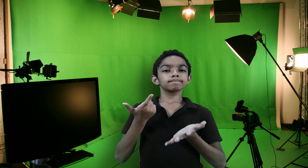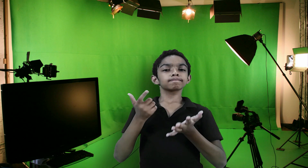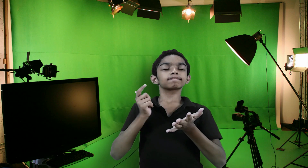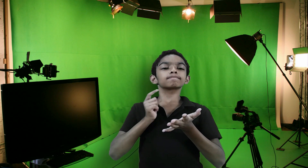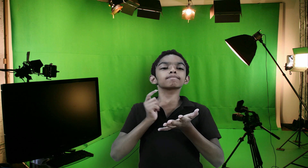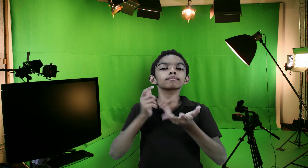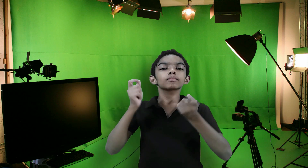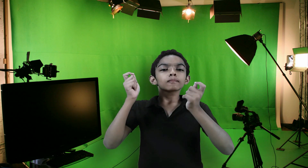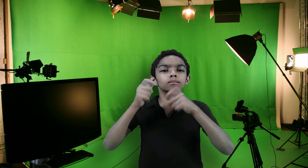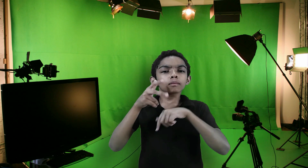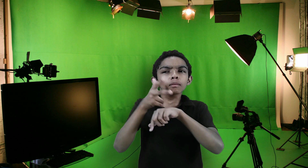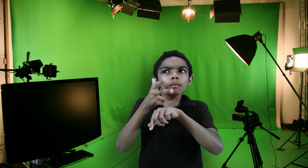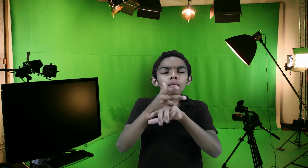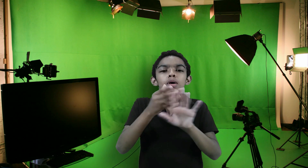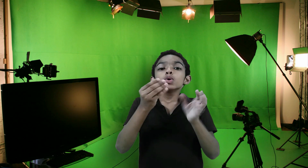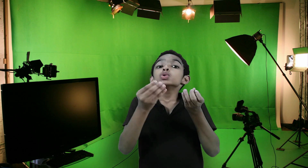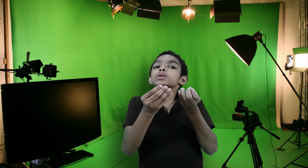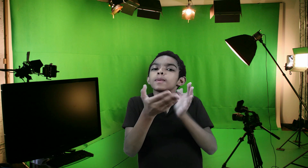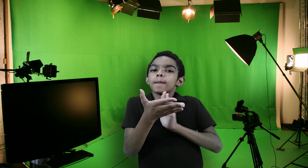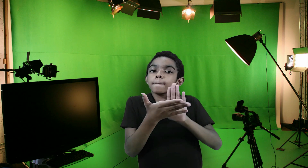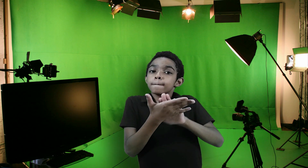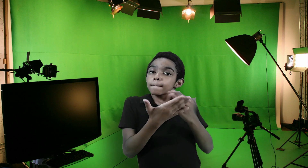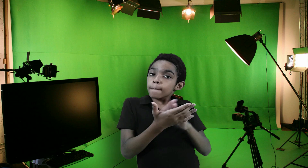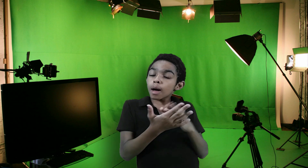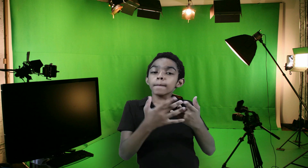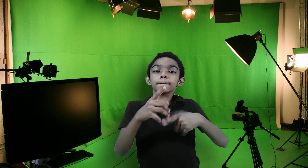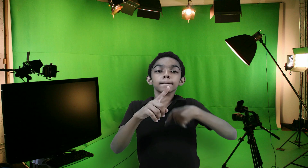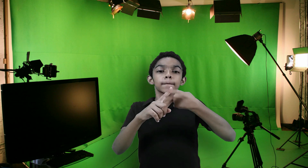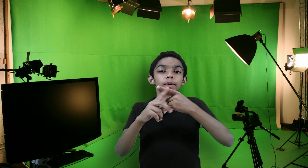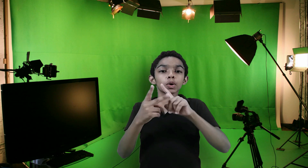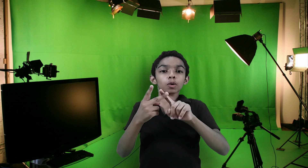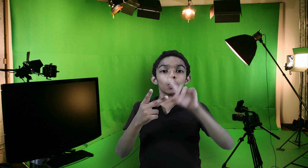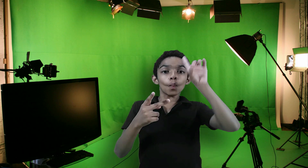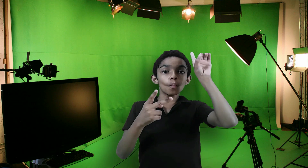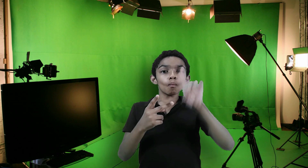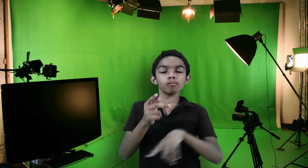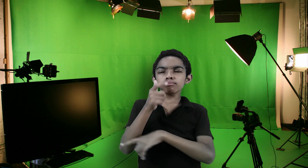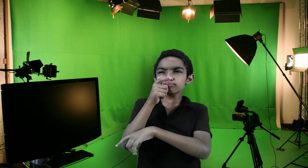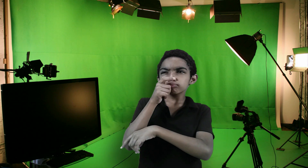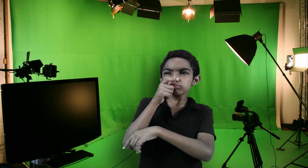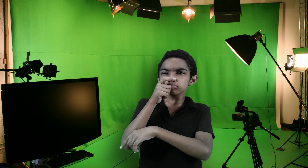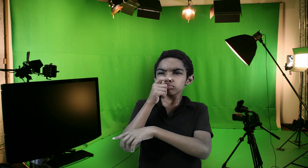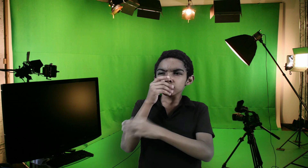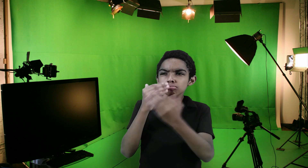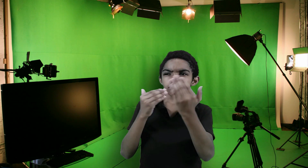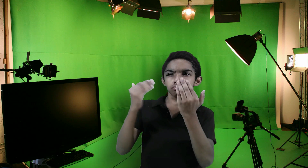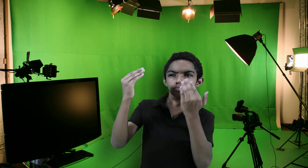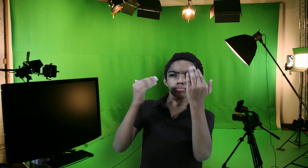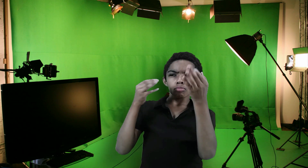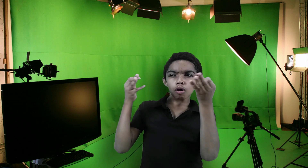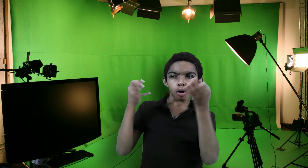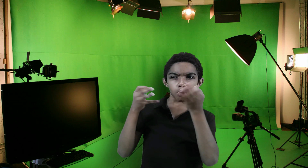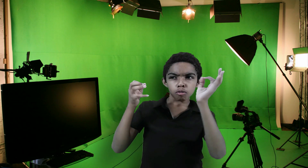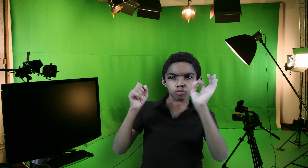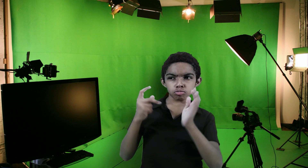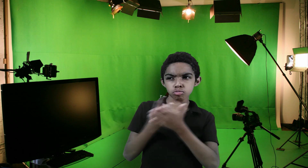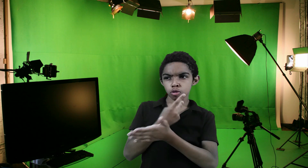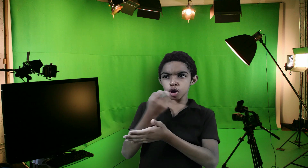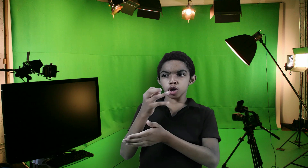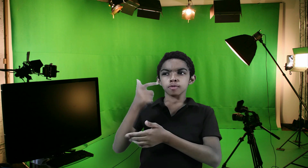diversas outras coisas. E na hora da gravação, tive a ajuda de um intérprete de Libras e da diretora, que sempre ficava analisando